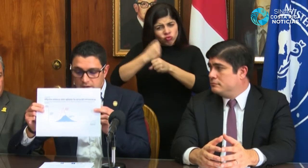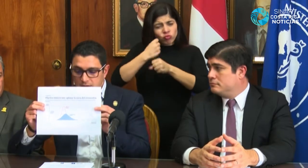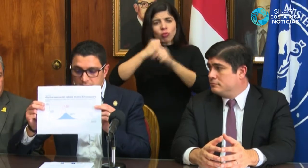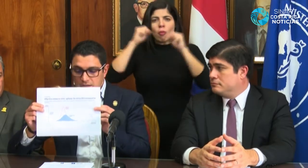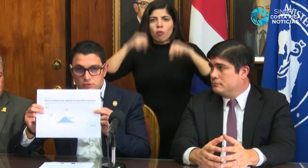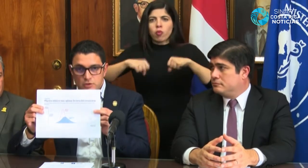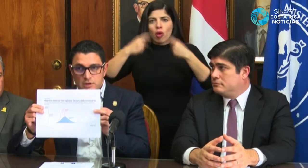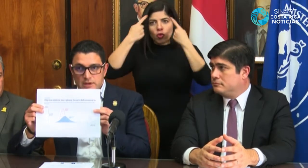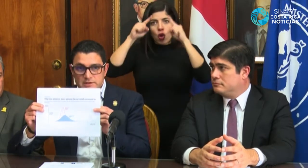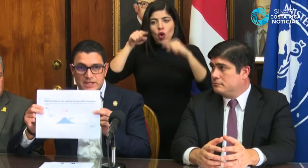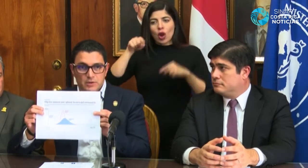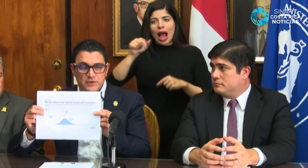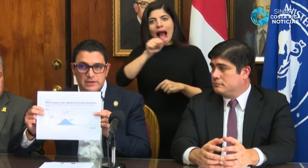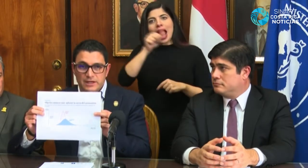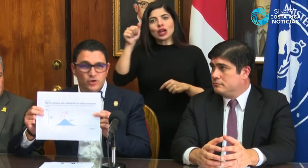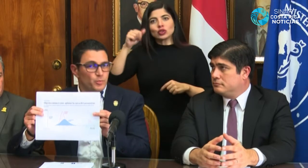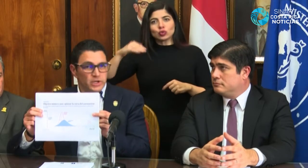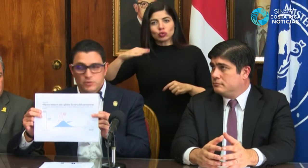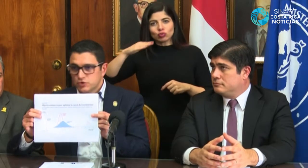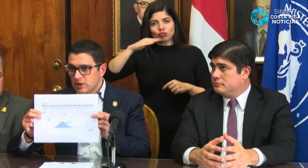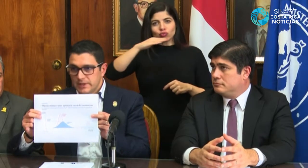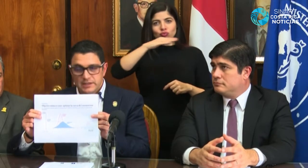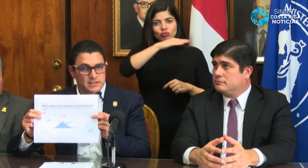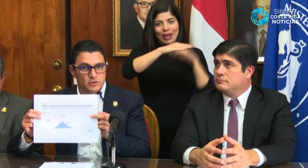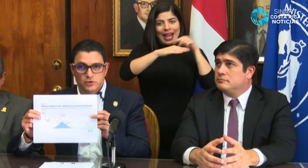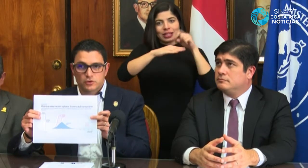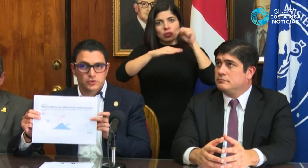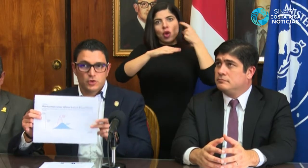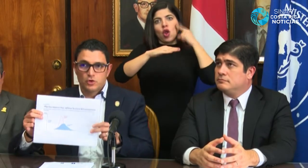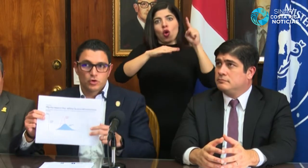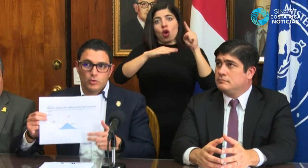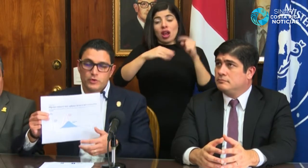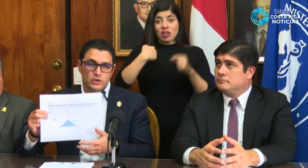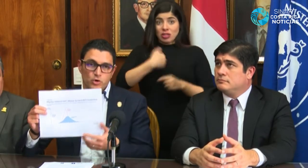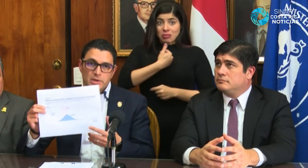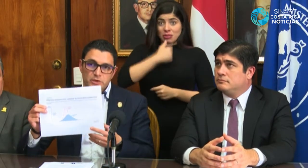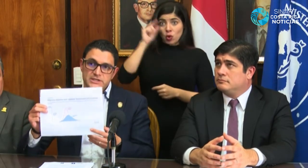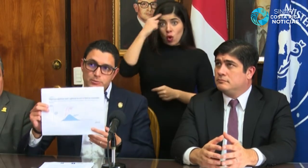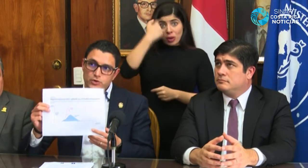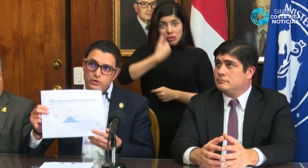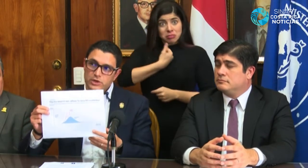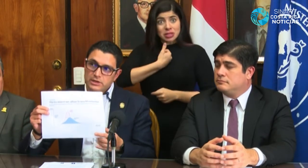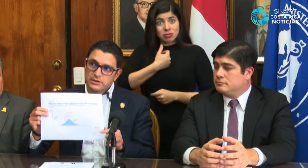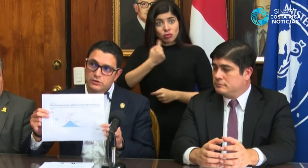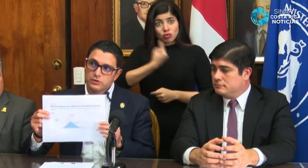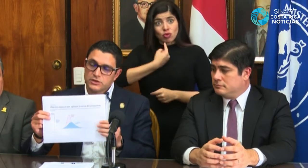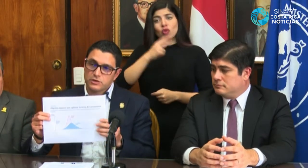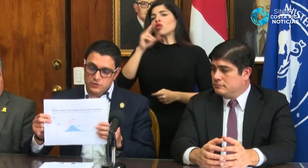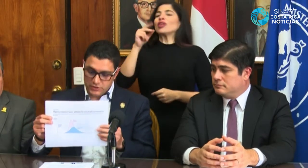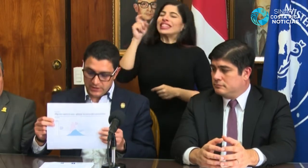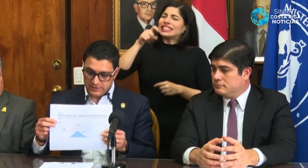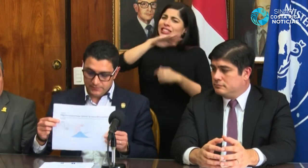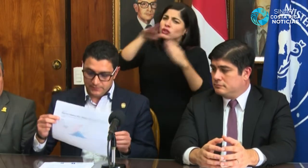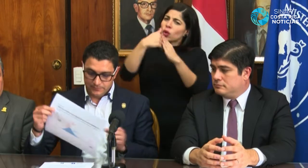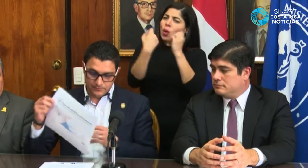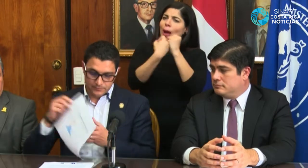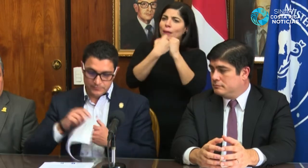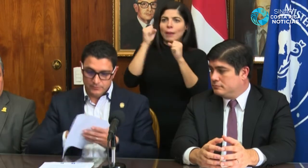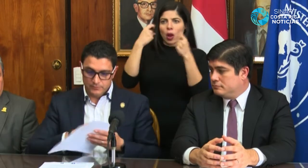curva azul sea una realidad. No podemos solamente hacerlo nosotros como gobierno, ocupamos de ese apoyo de todos y todas ustedes.